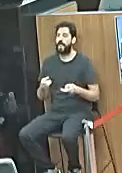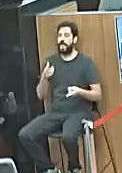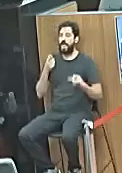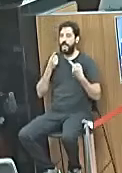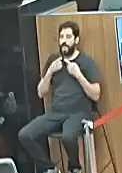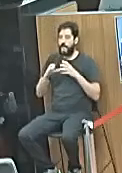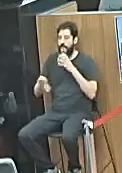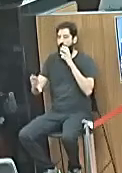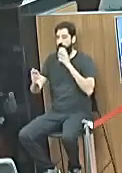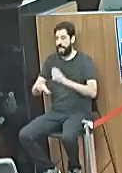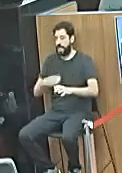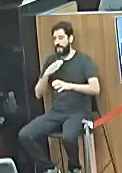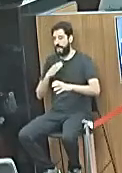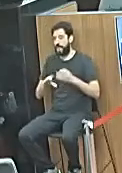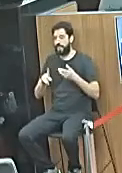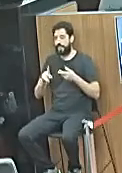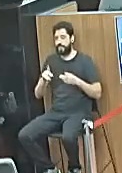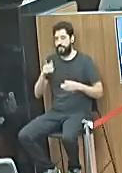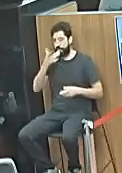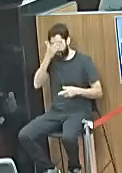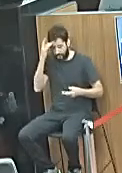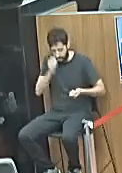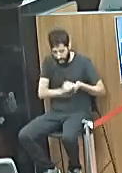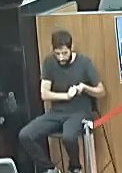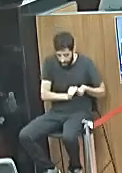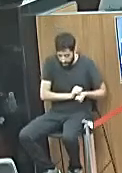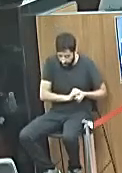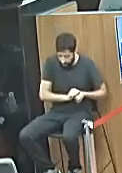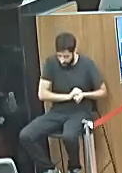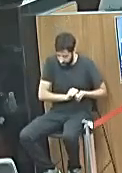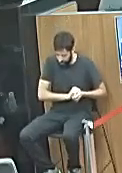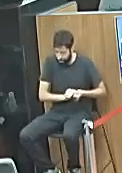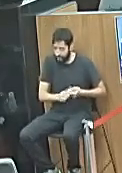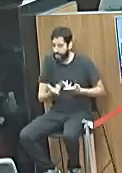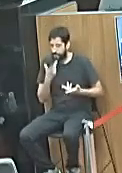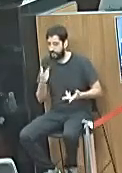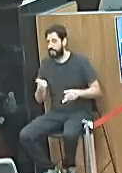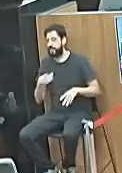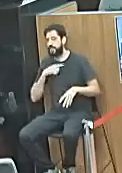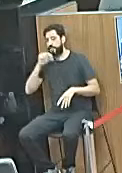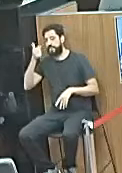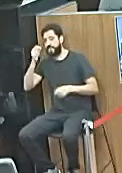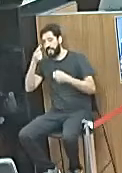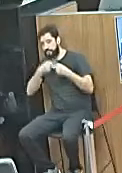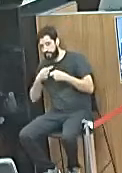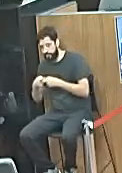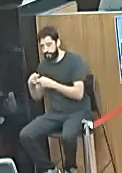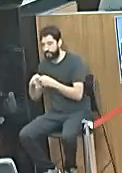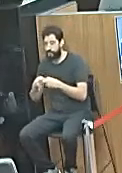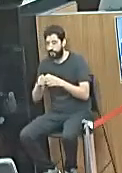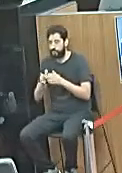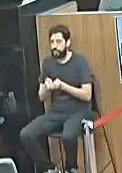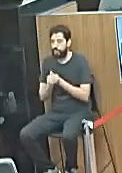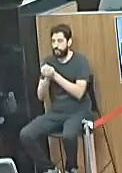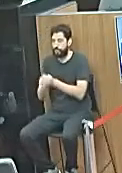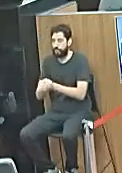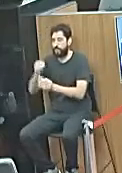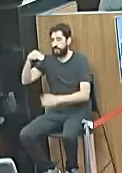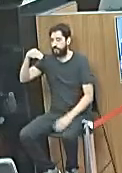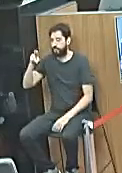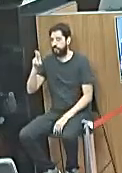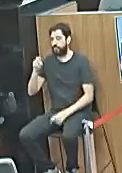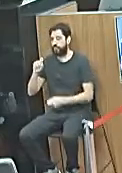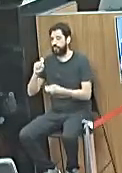área a em escolas de dez municípios dos vales do jequitinhonha e mucuri em parceria com a associação comunitária